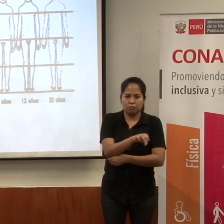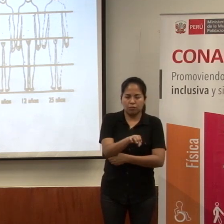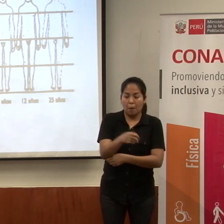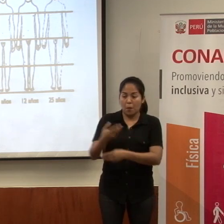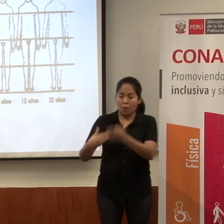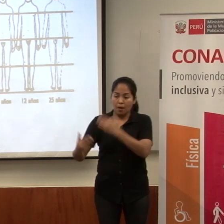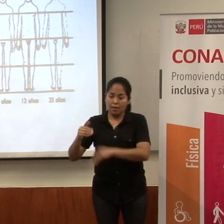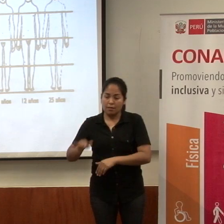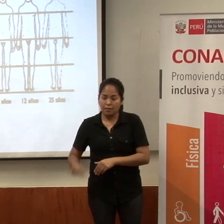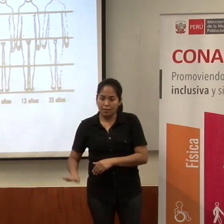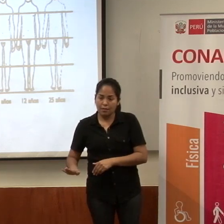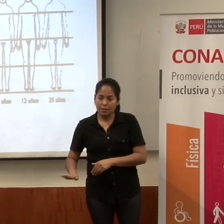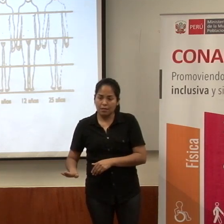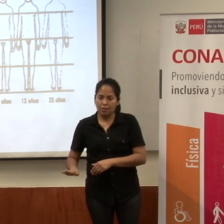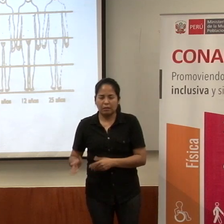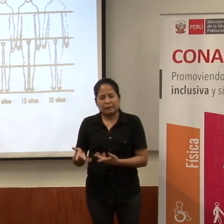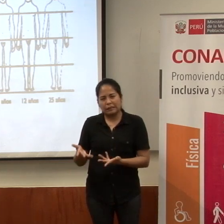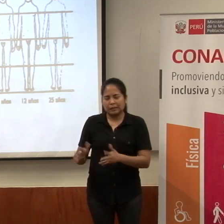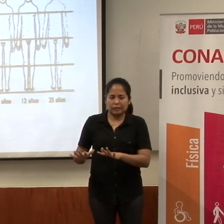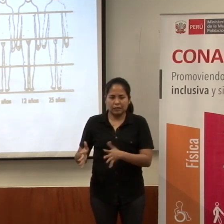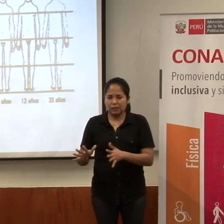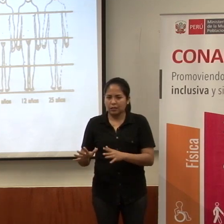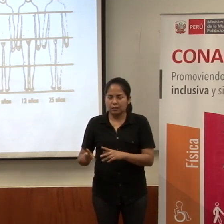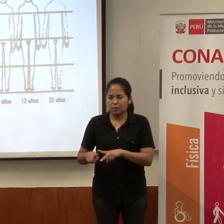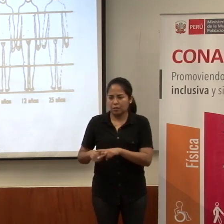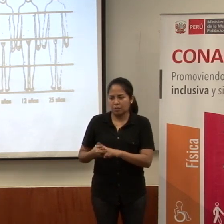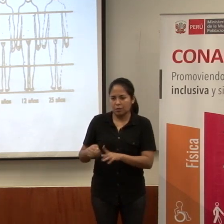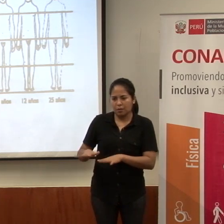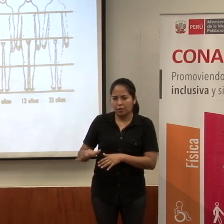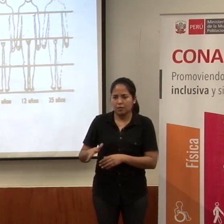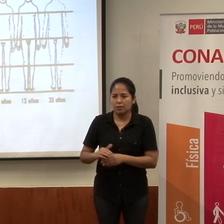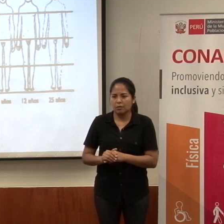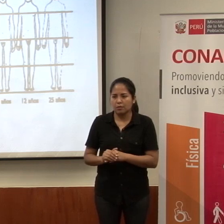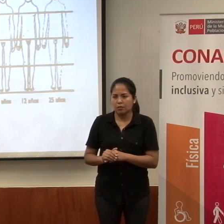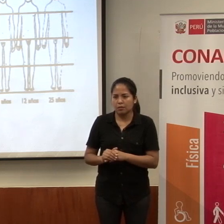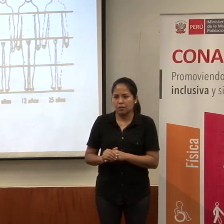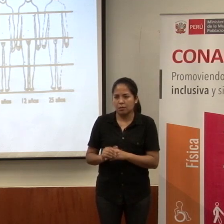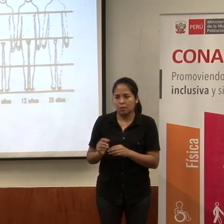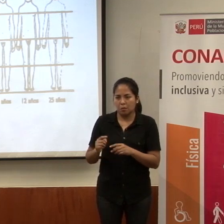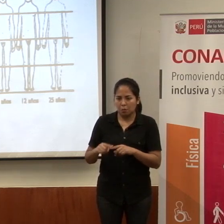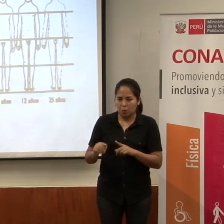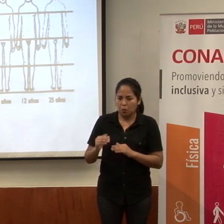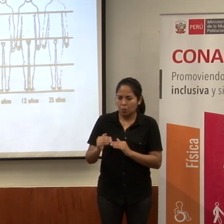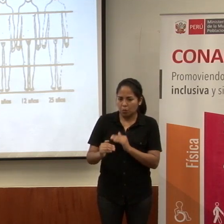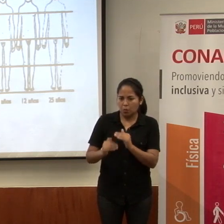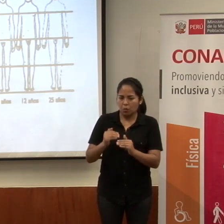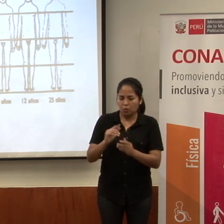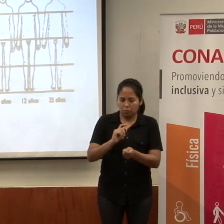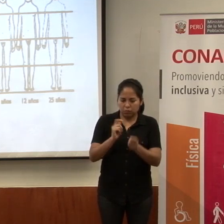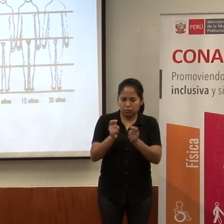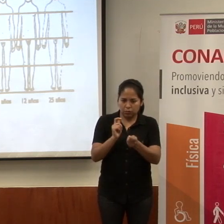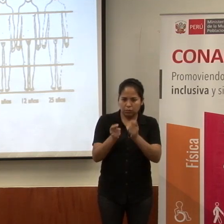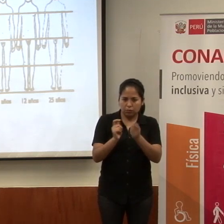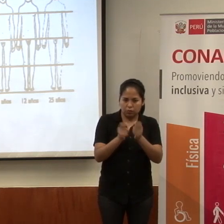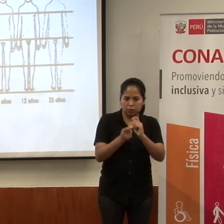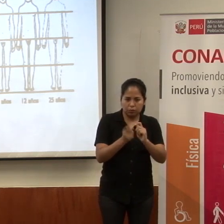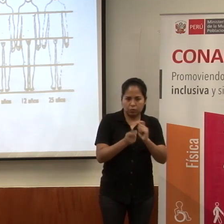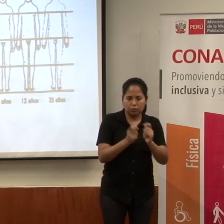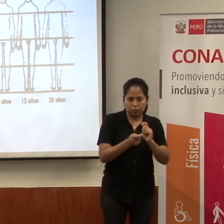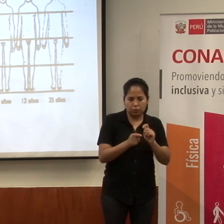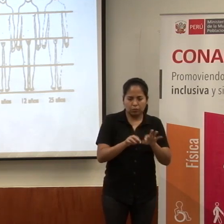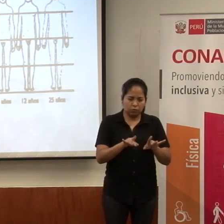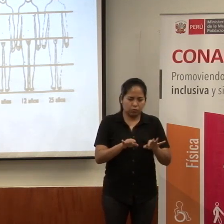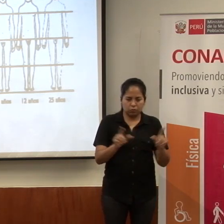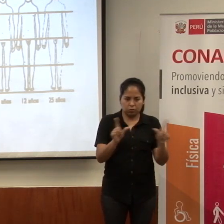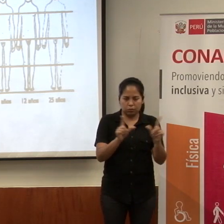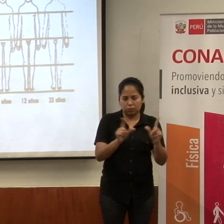somos niños no es exactamente así, totalmente, pero somos computadora para pensar,